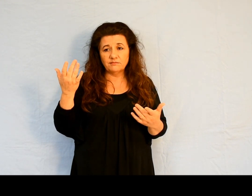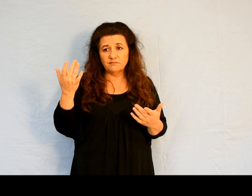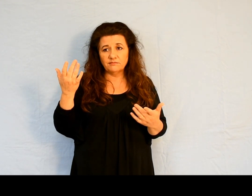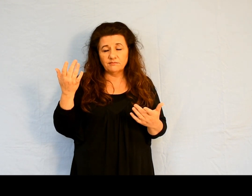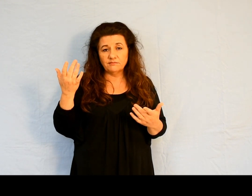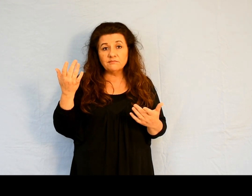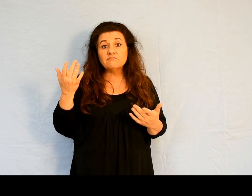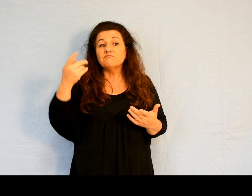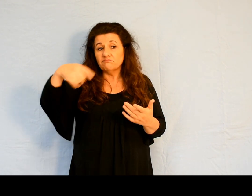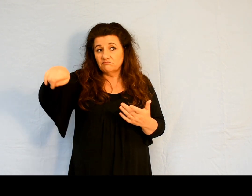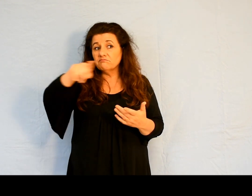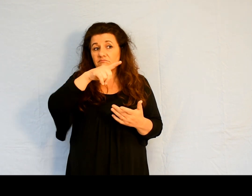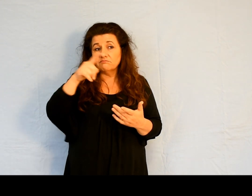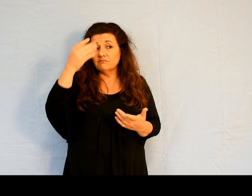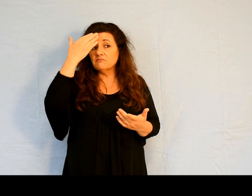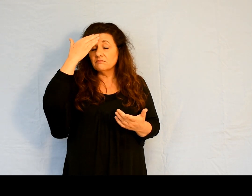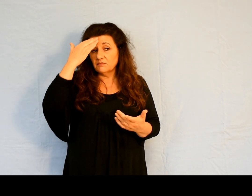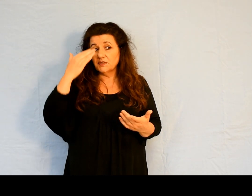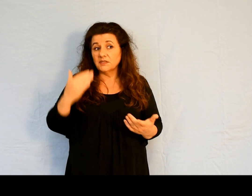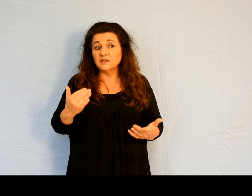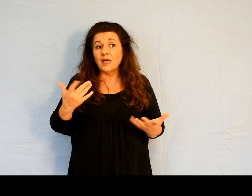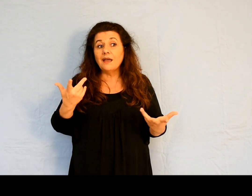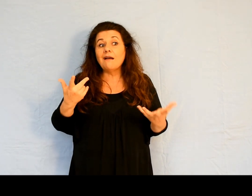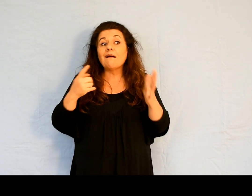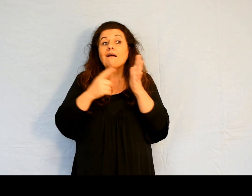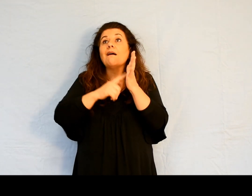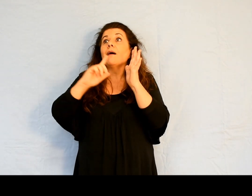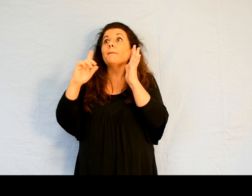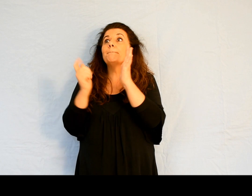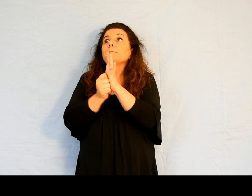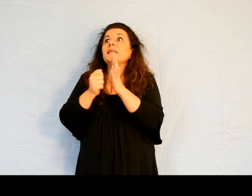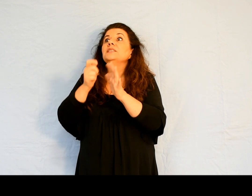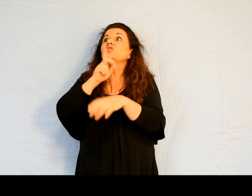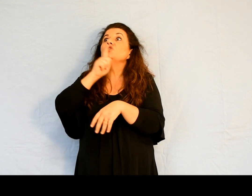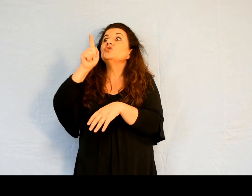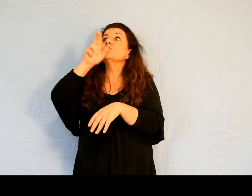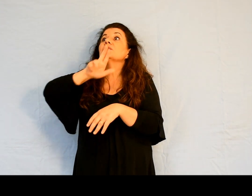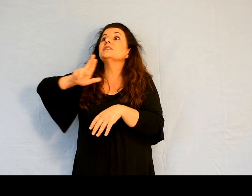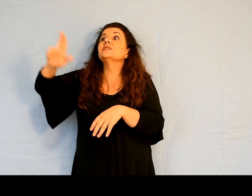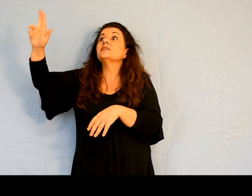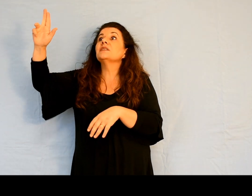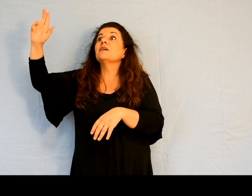Vous savez très bien que le jour du Seigneur vient comme un voleur dans la nuit.